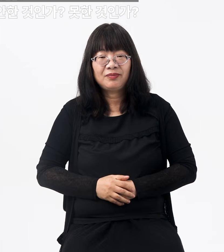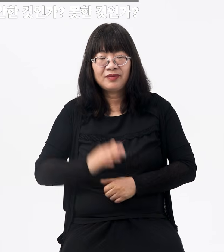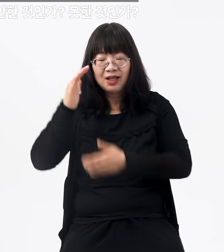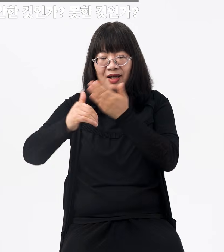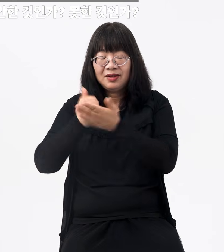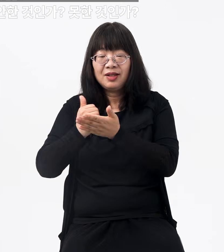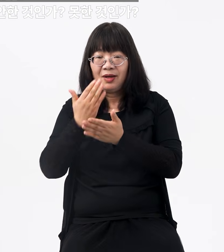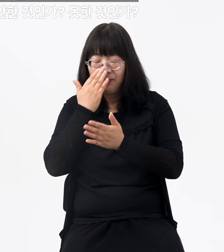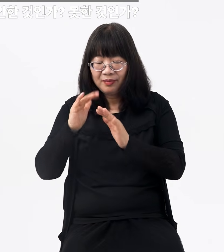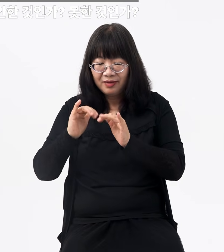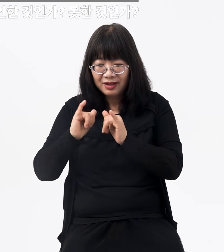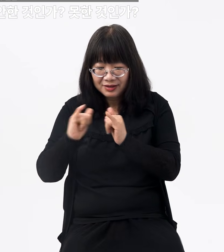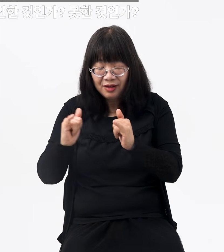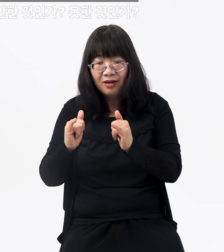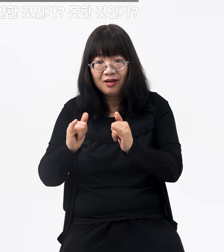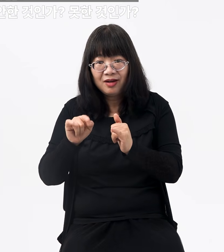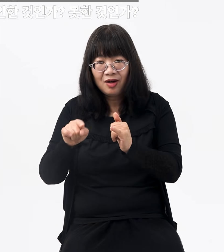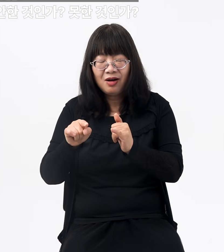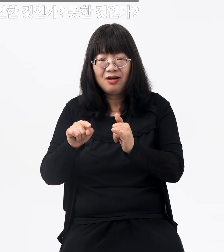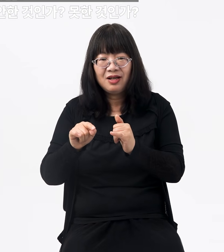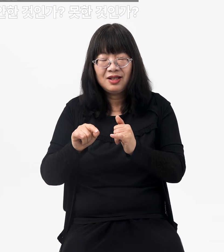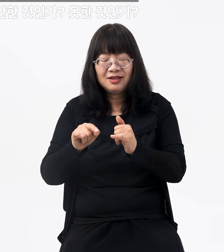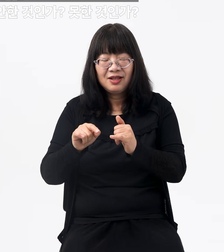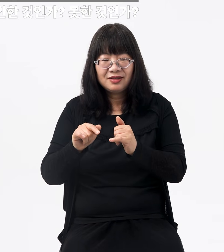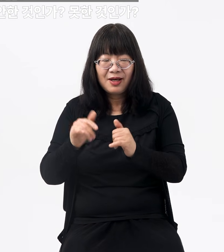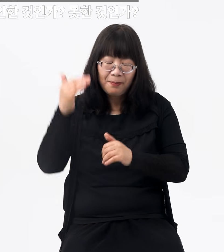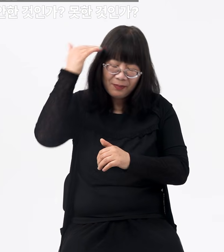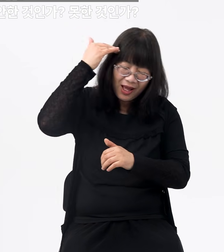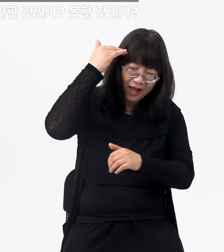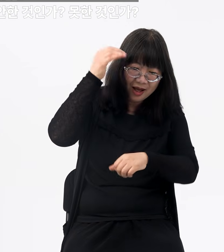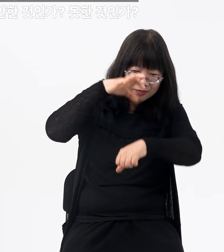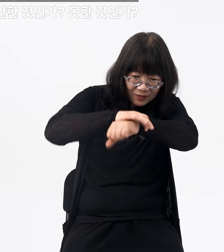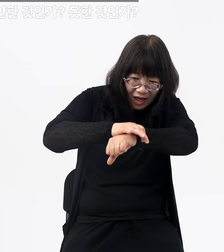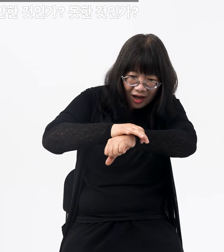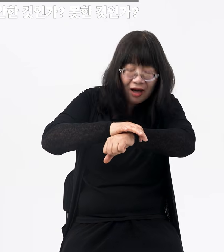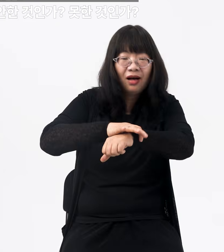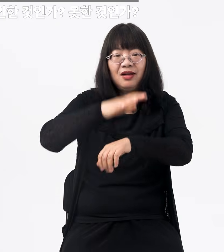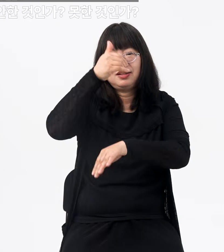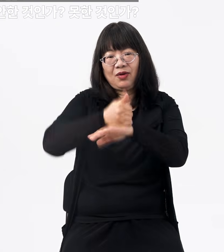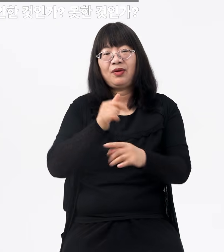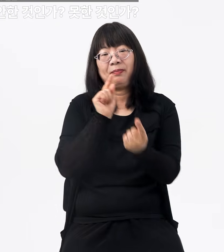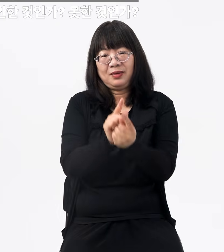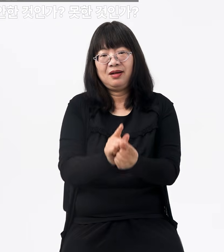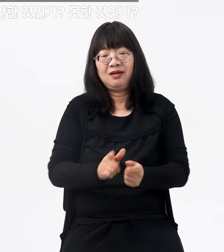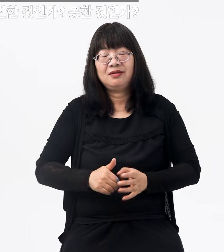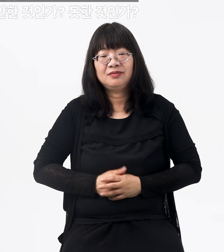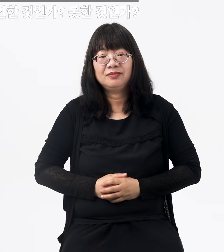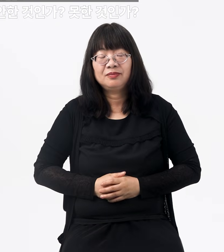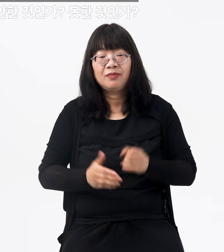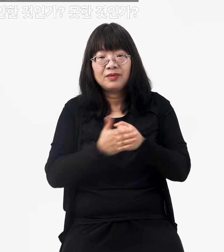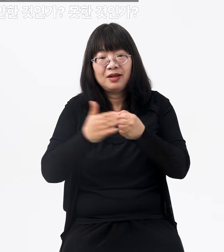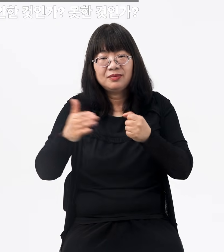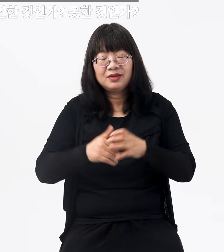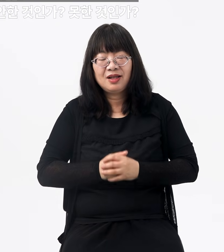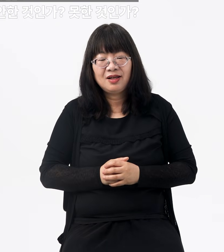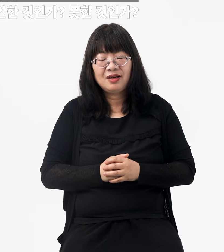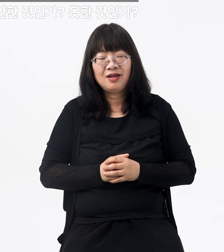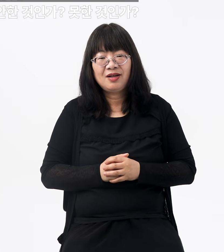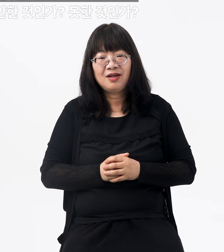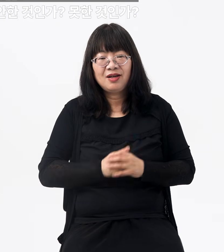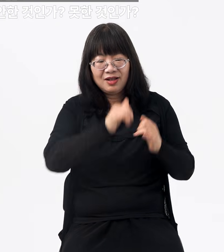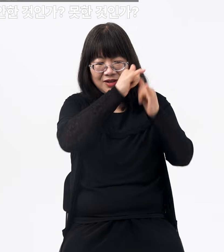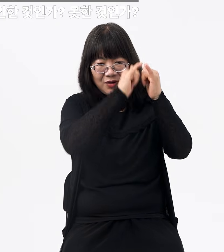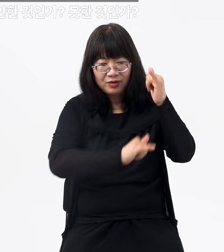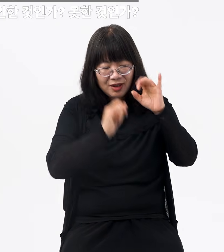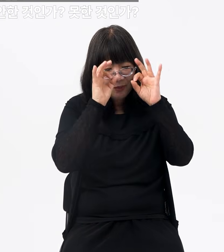하나님의 백성들을 올무로 만들고 올가매는 결과를 빚어요. 그래서 역사가 무서운